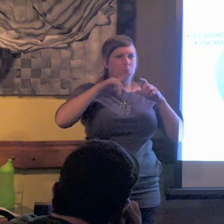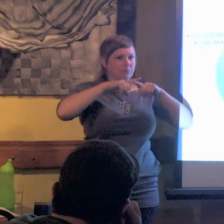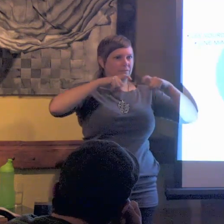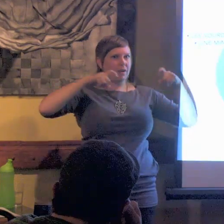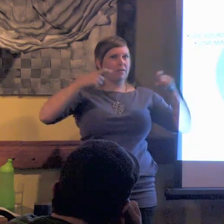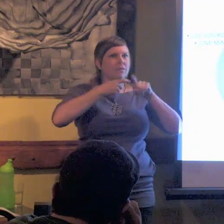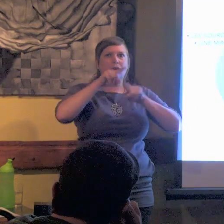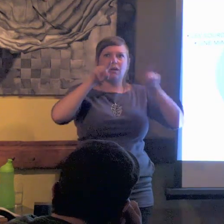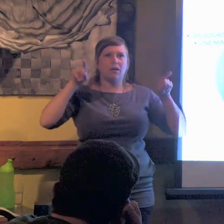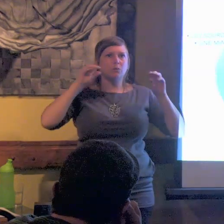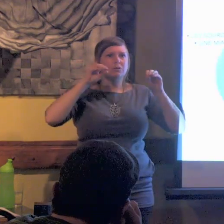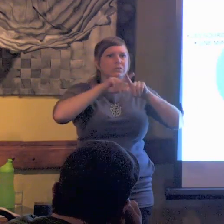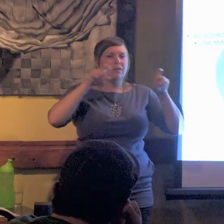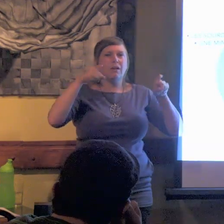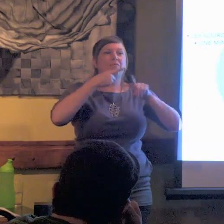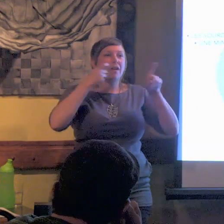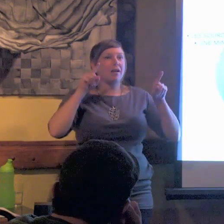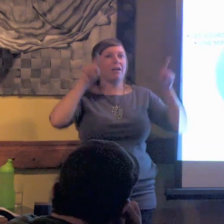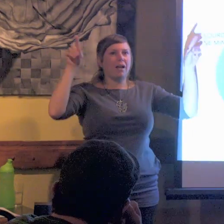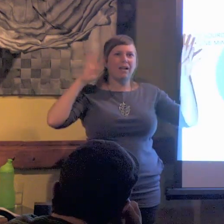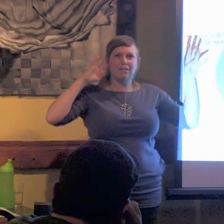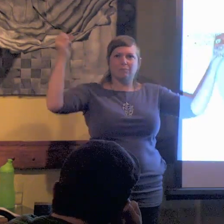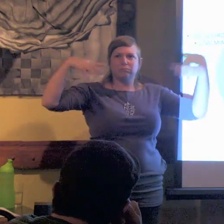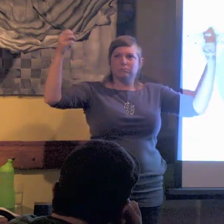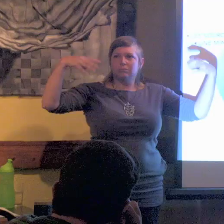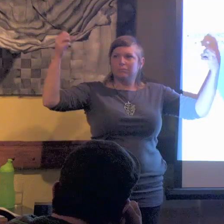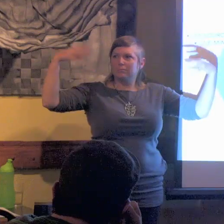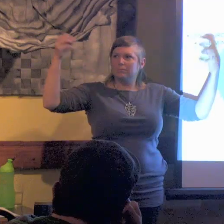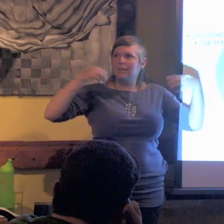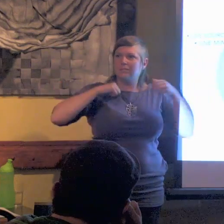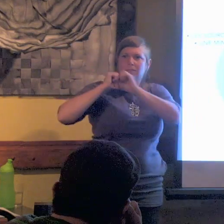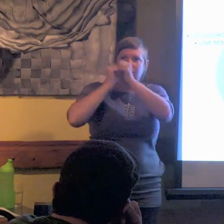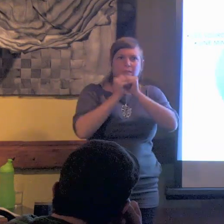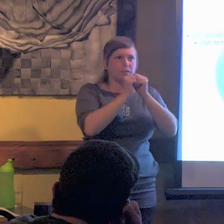ça devient compliqué, parce que même à l'interne, entre nous, il y en a qui font de l'audisme envers